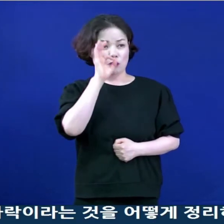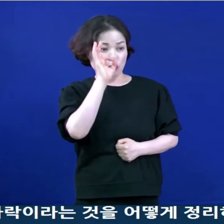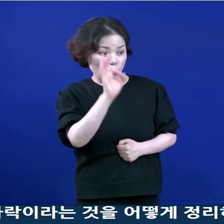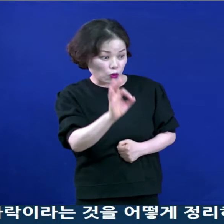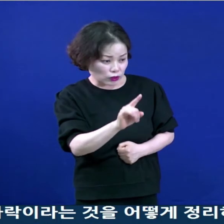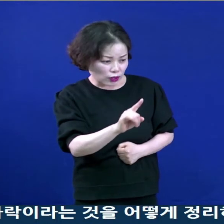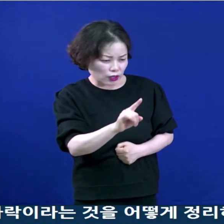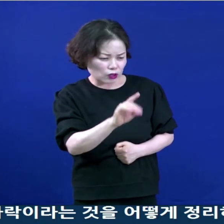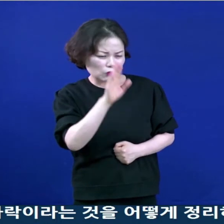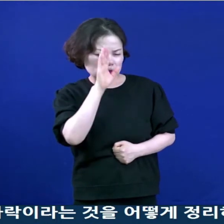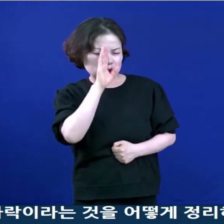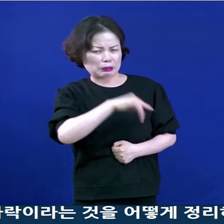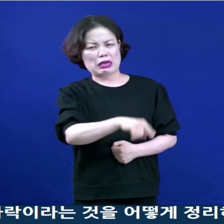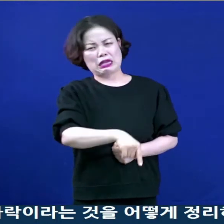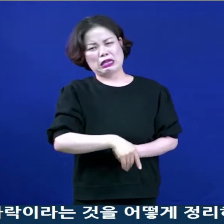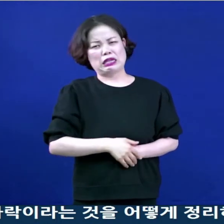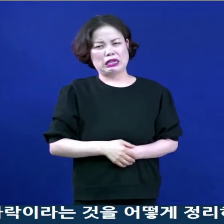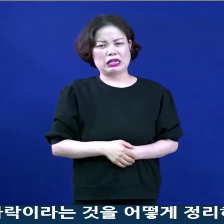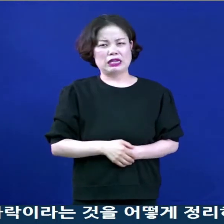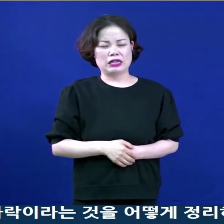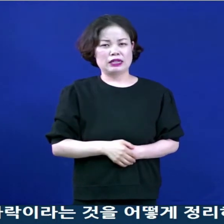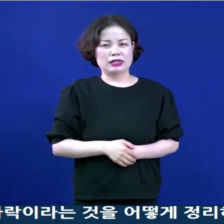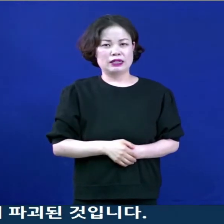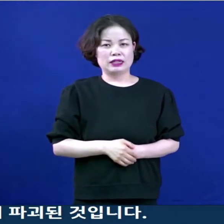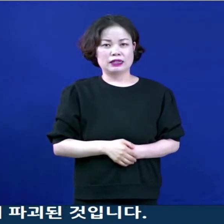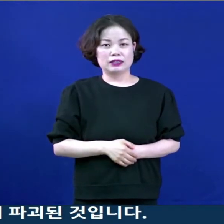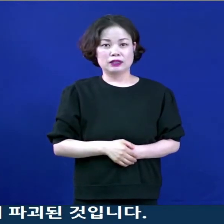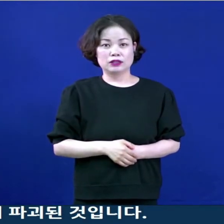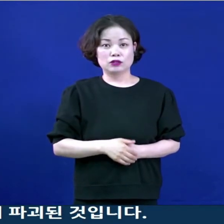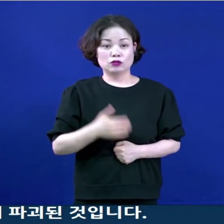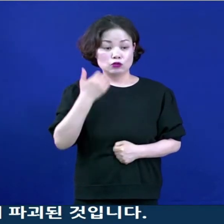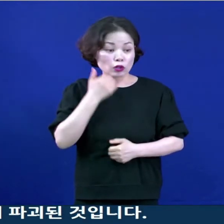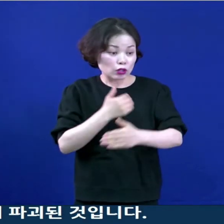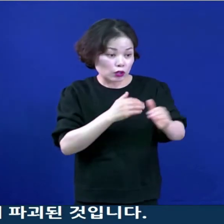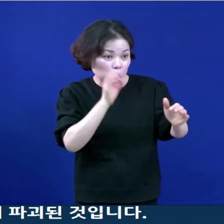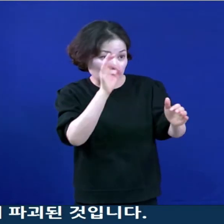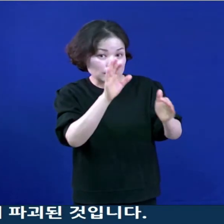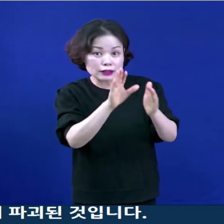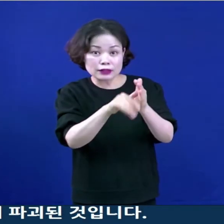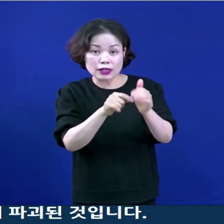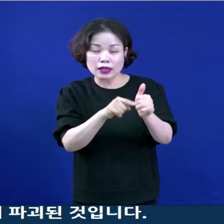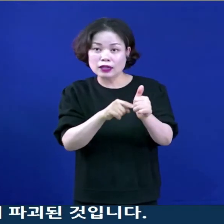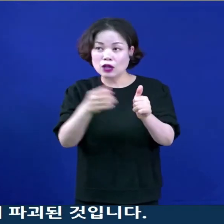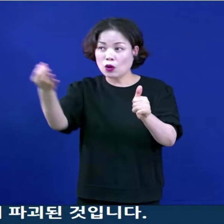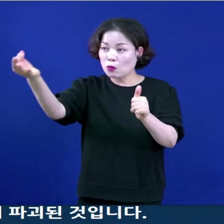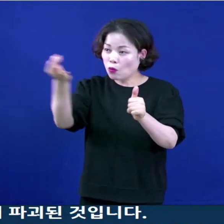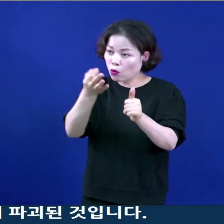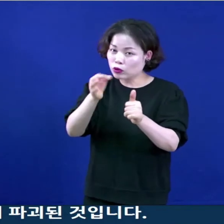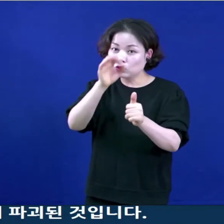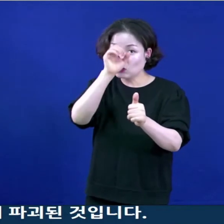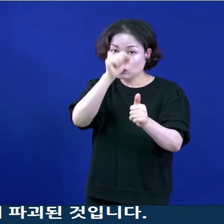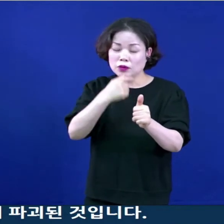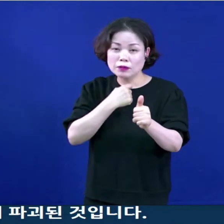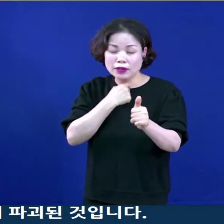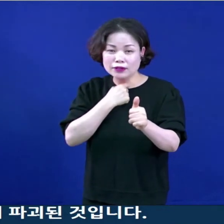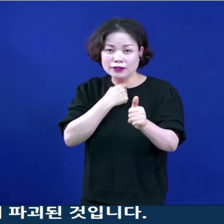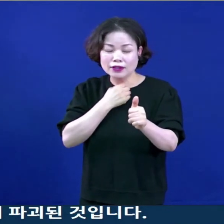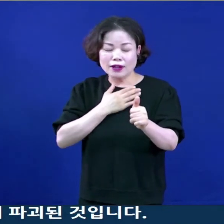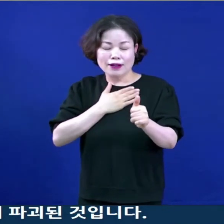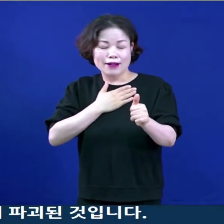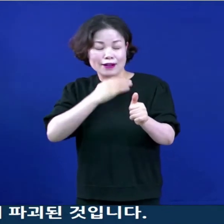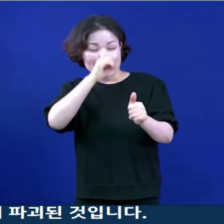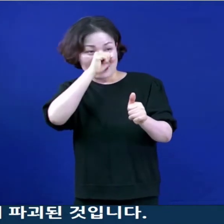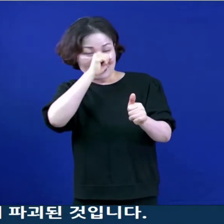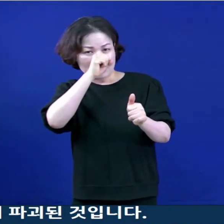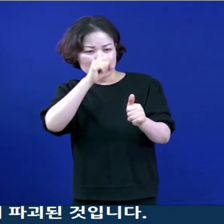보시기에 안 좋게 돼버린 거죠. 여러분, 누가 여러분을 볼 때 그 보고 좋기를 바랍니까? 흐뭇하기를